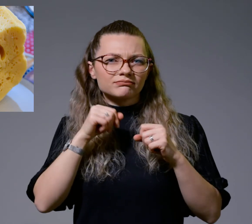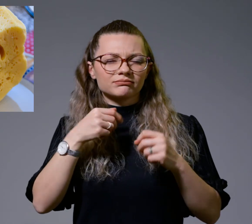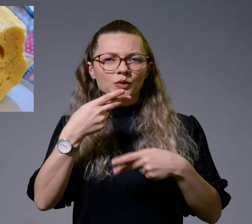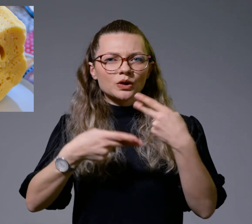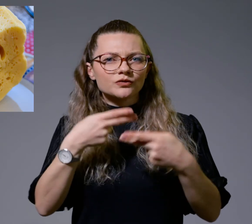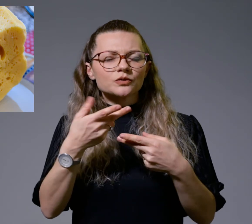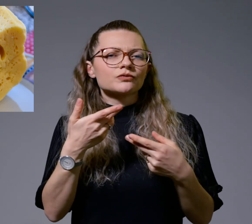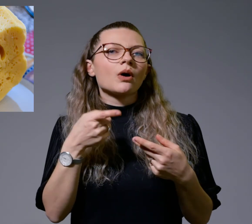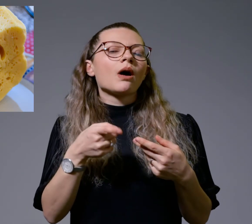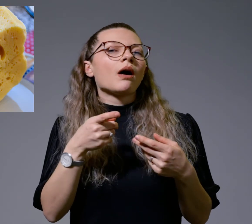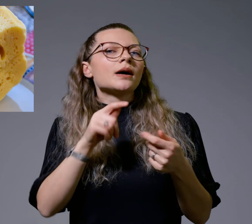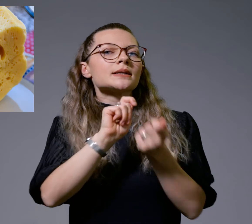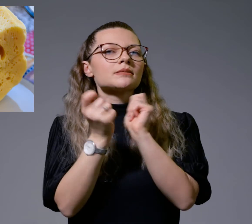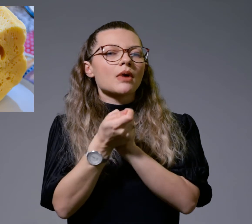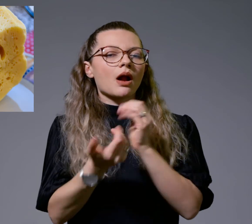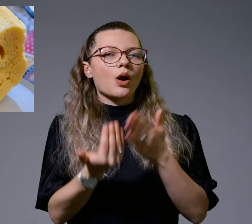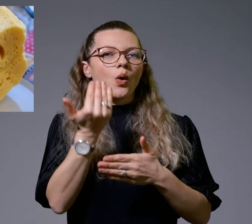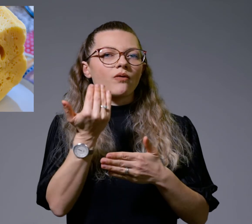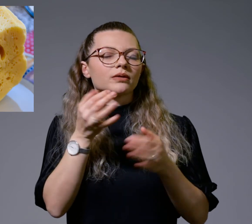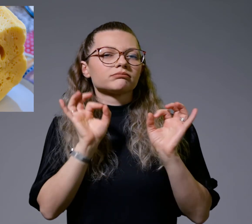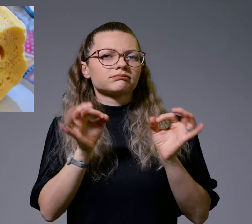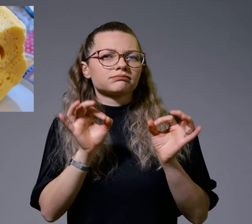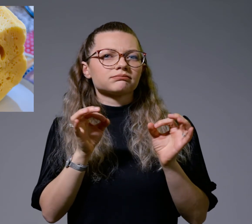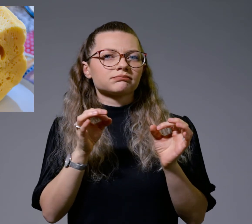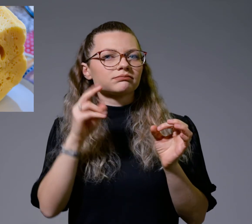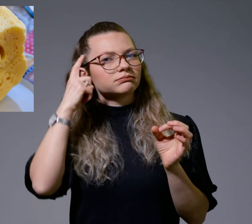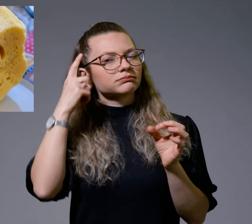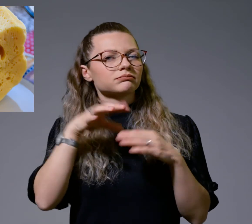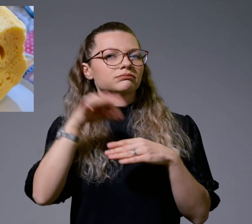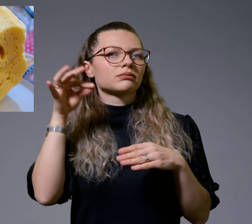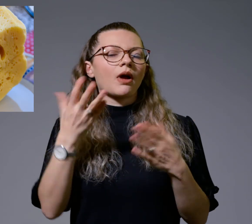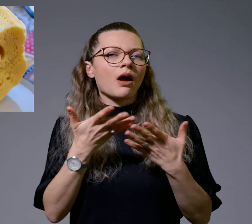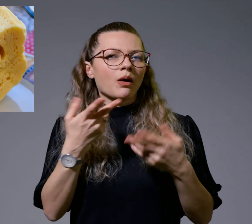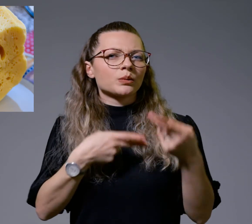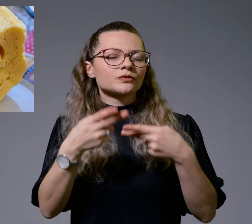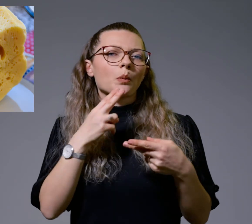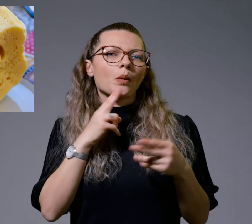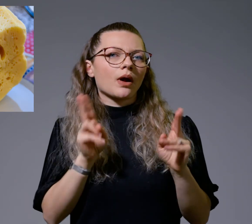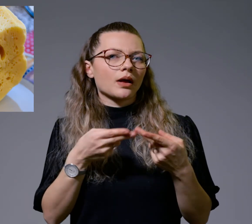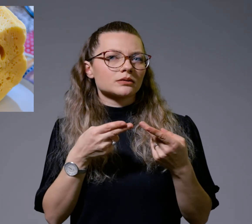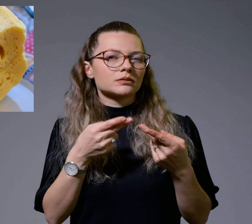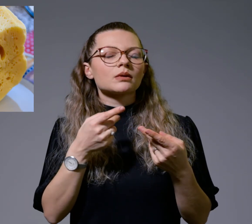заменет со нов, пософистициран начин, при кој се добива и поквалитетно сирење,